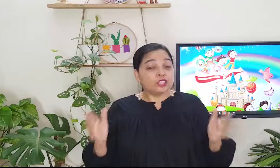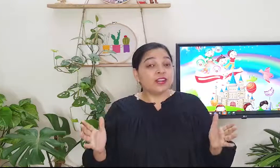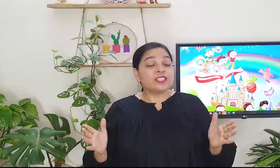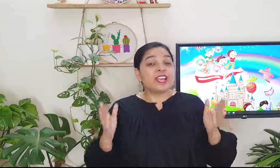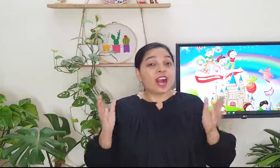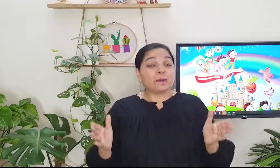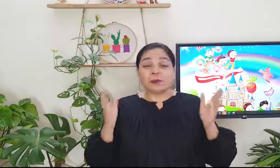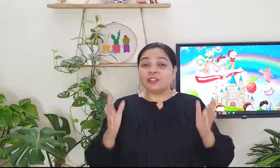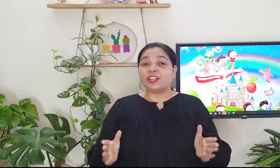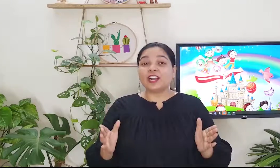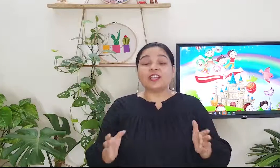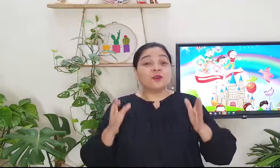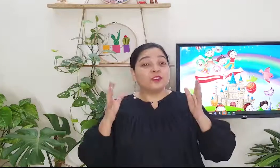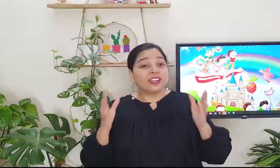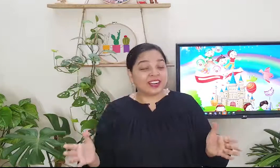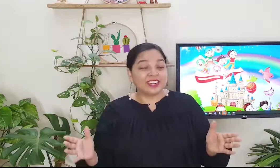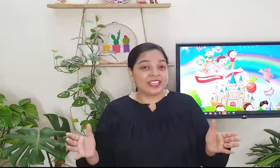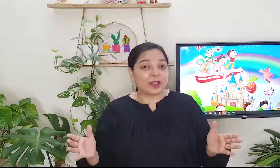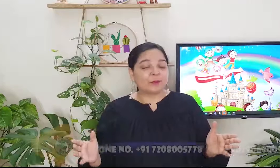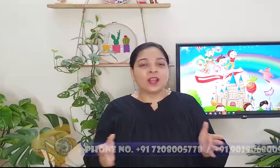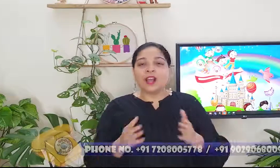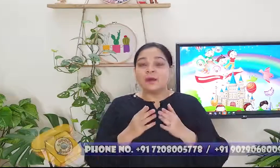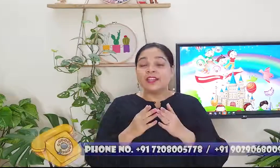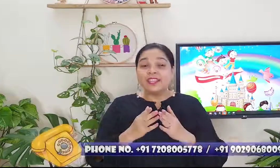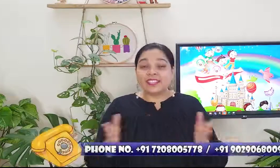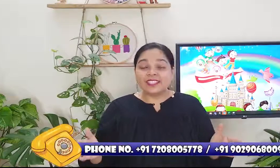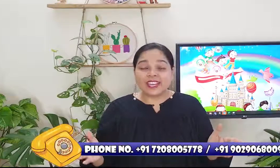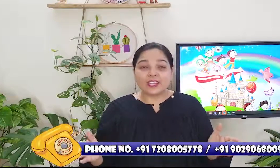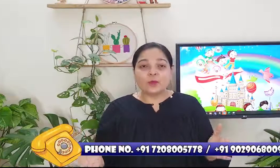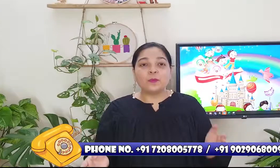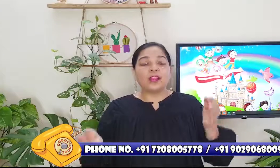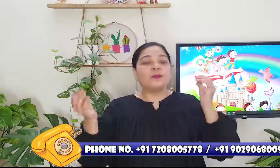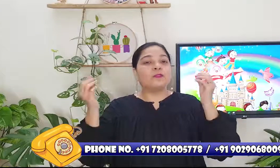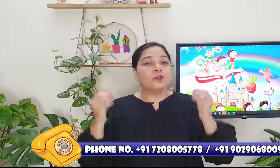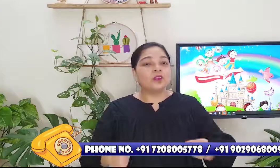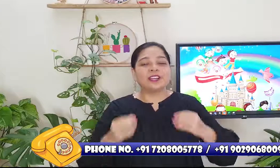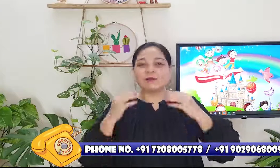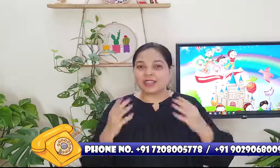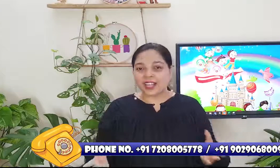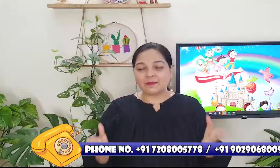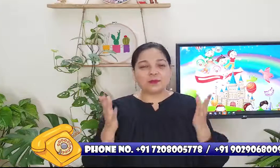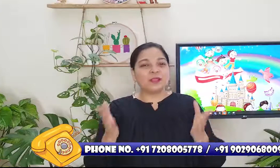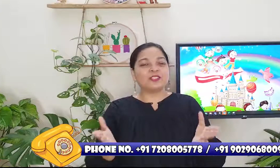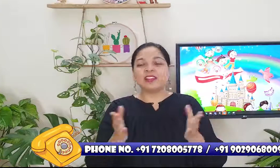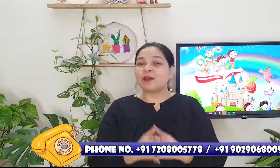থাকো, তোমরা সুস্থতাকে গ্রহণ করেছো, আমাদের ডিটেলস স্ক্রিনের ওপরে আছে, আমাদেরকে অবশ্যই ফোন করে বলুন যে